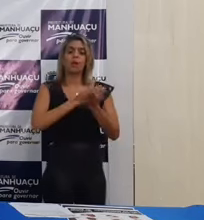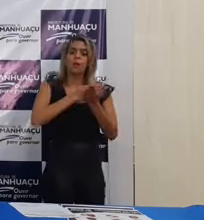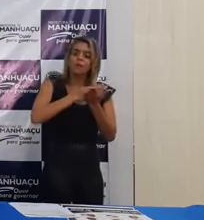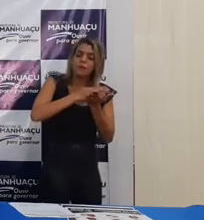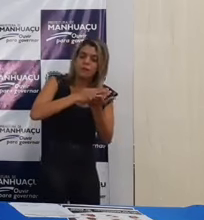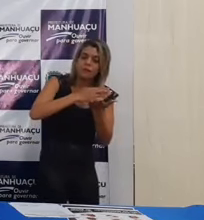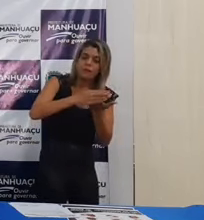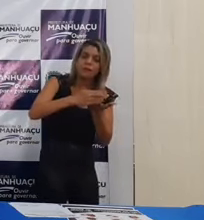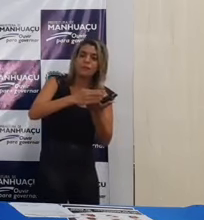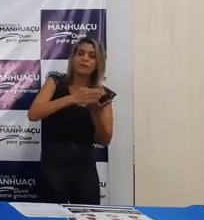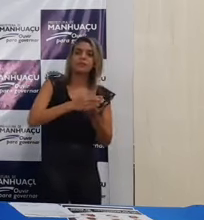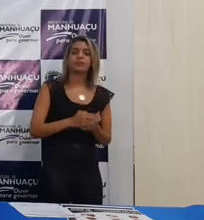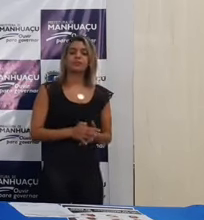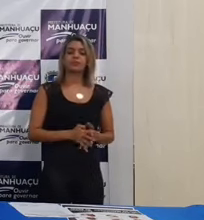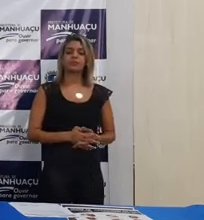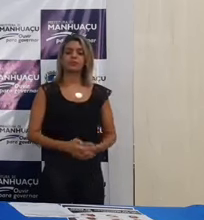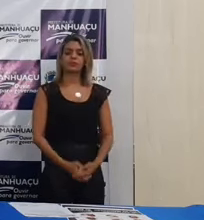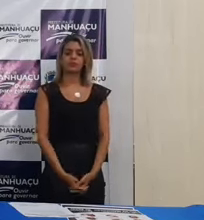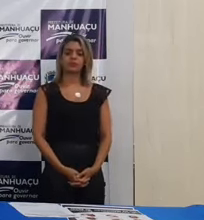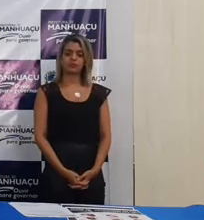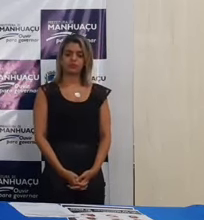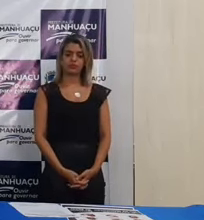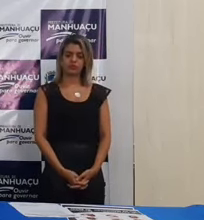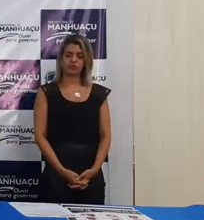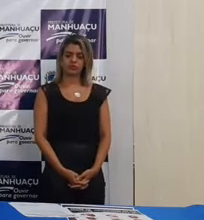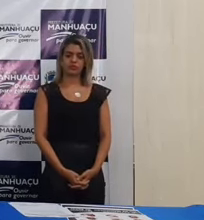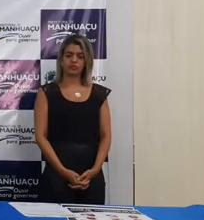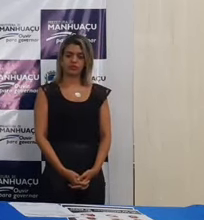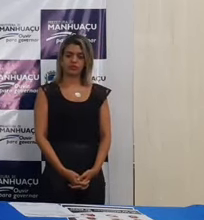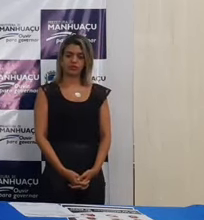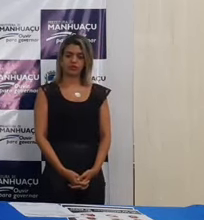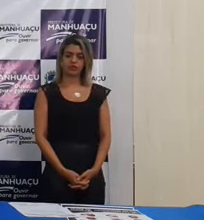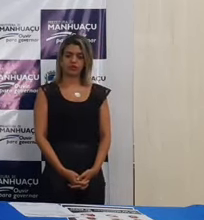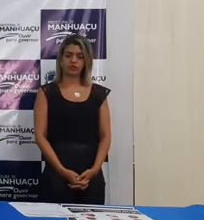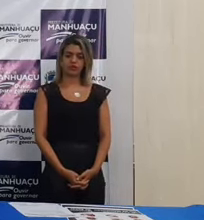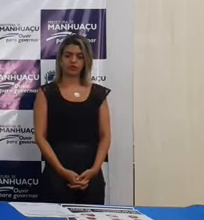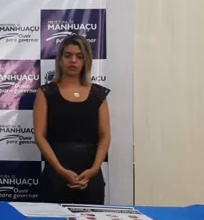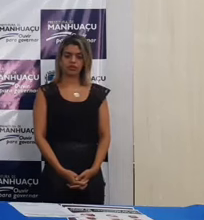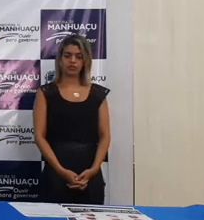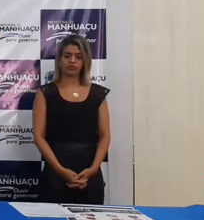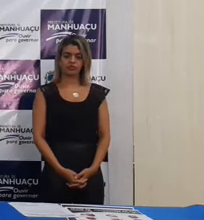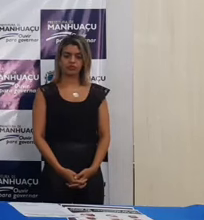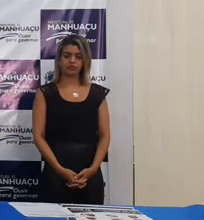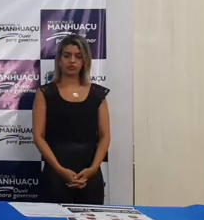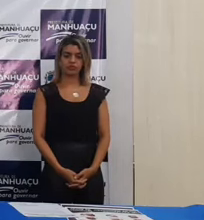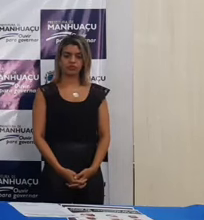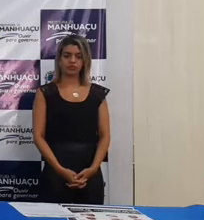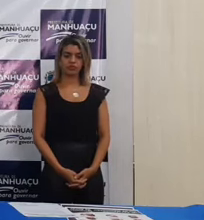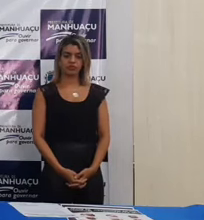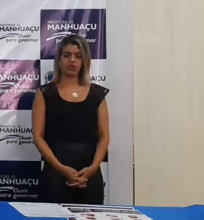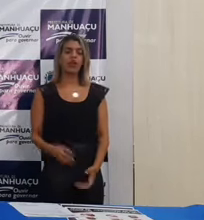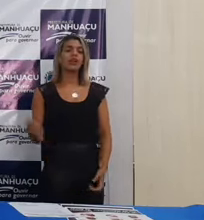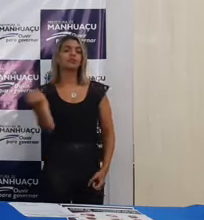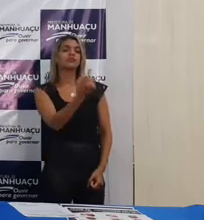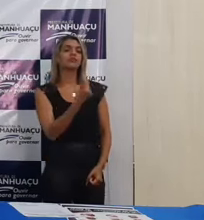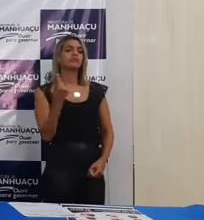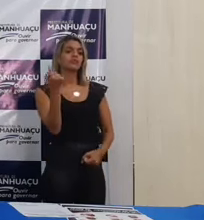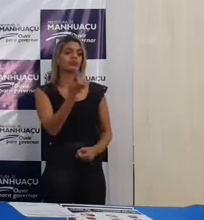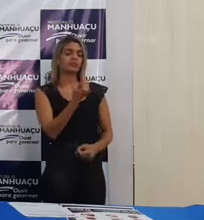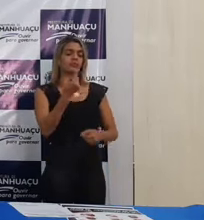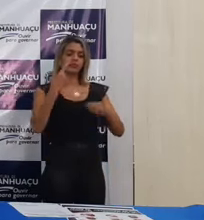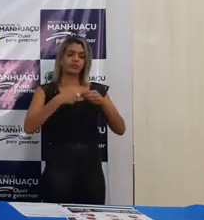parte. O envolto nosso aqui, nossa região, nosso polo, toma todas as medidas a partir das